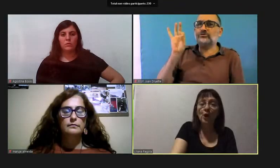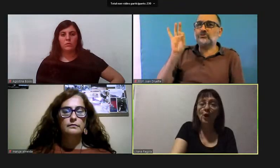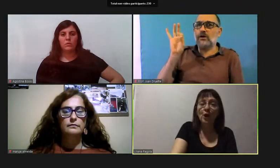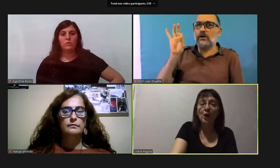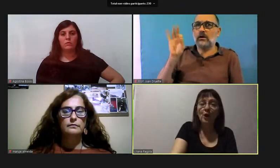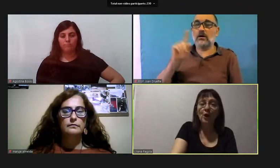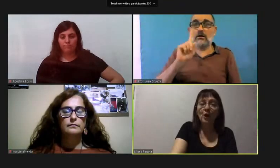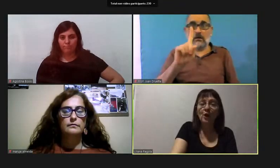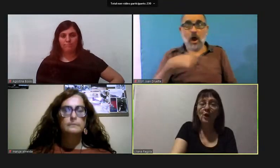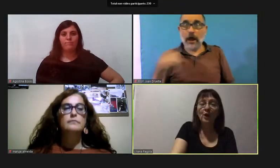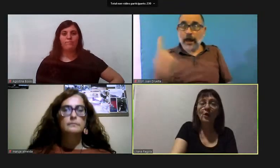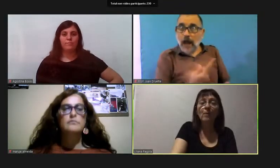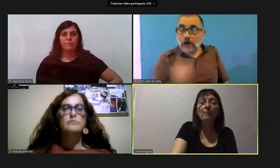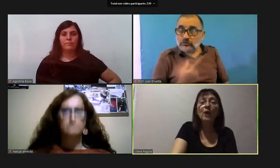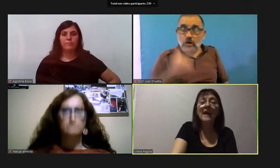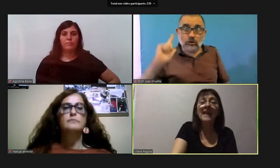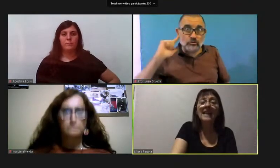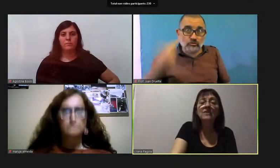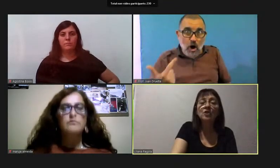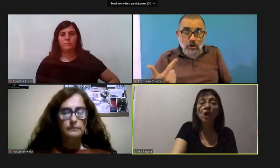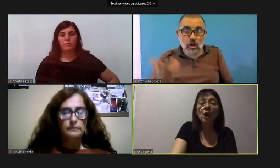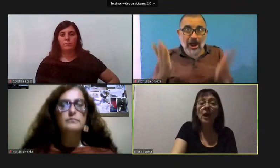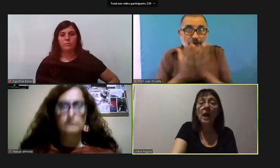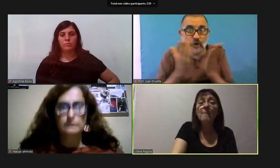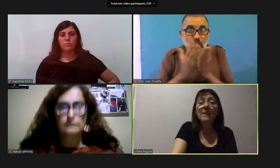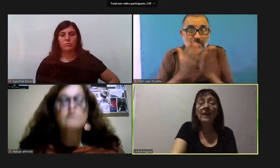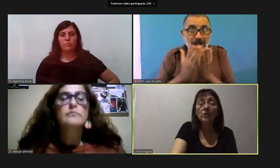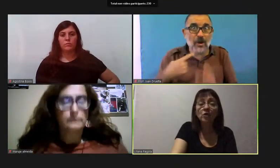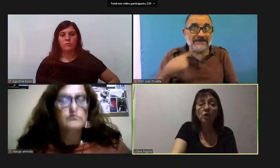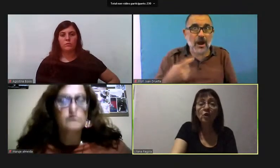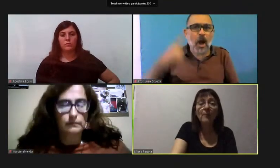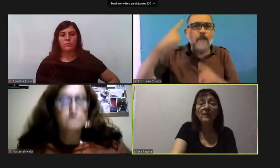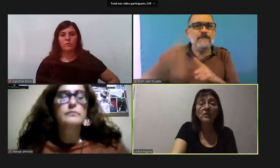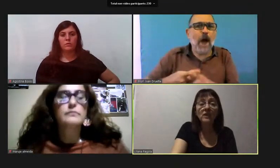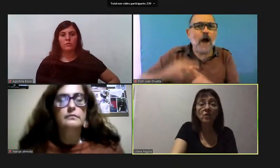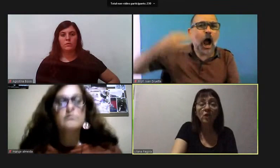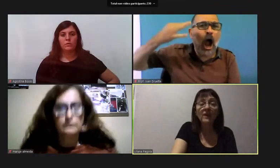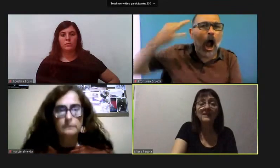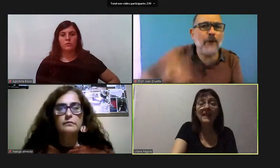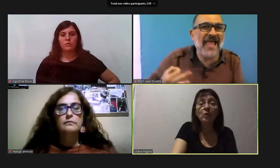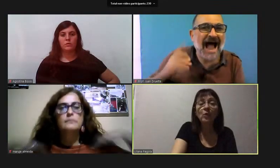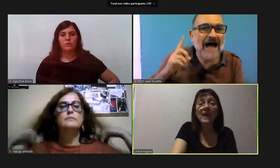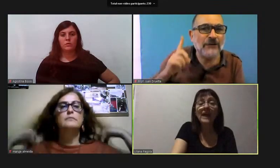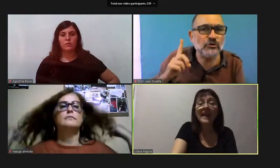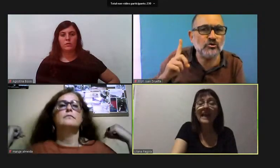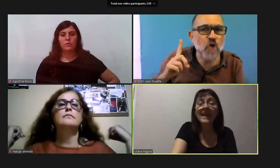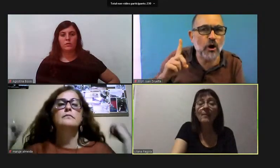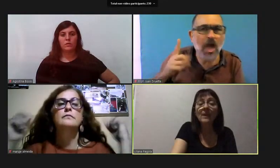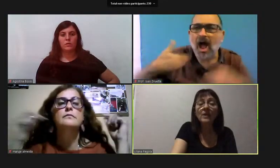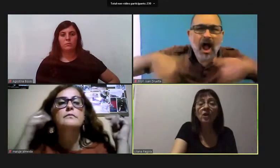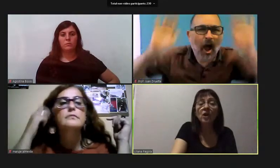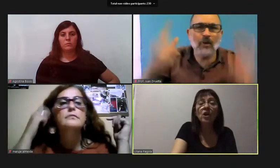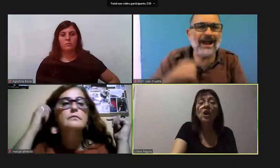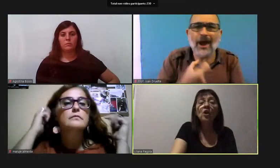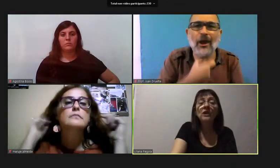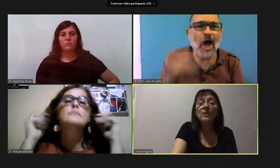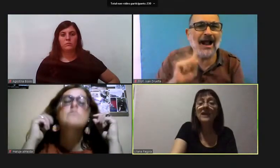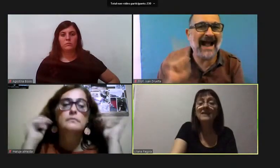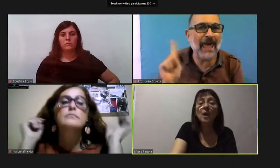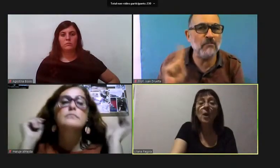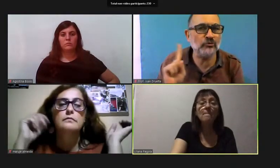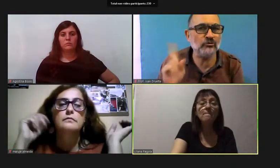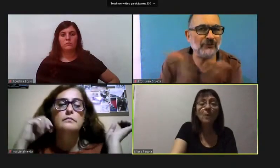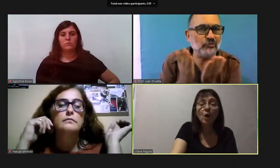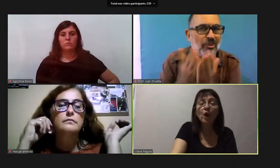opción, ¿no? Por elección. Para nosotros, las personas sordas, estudiar el español lo tenemos